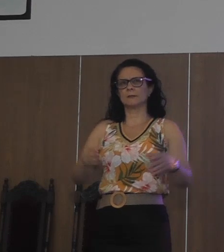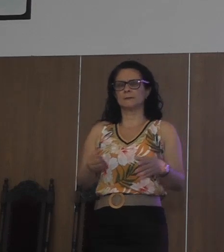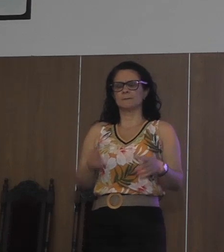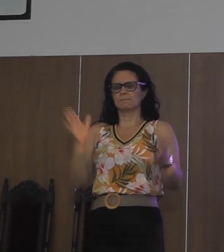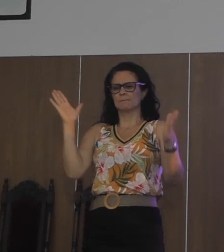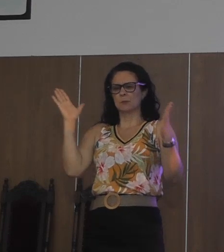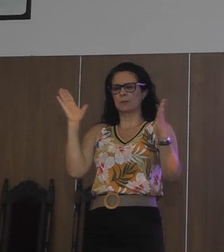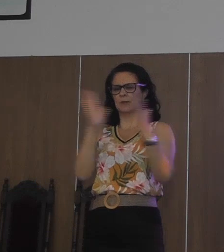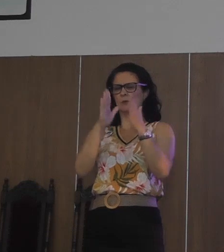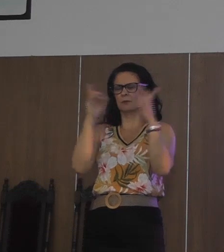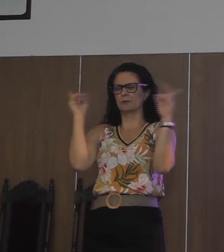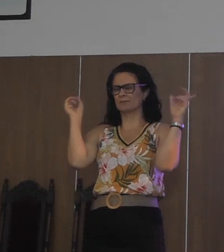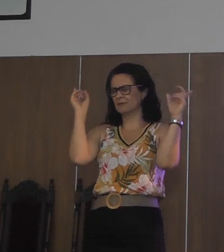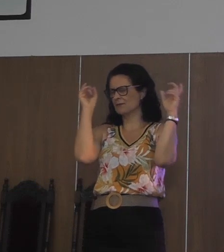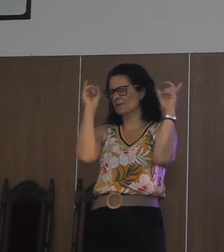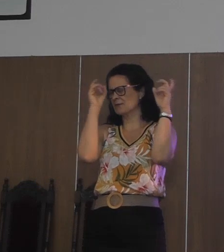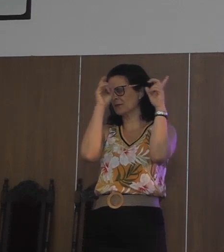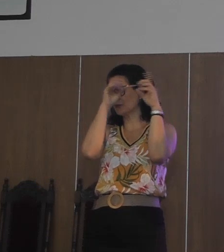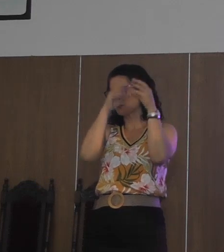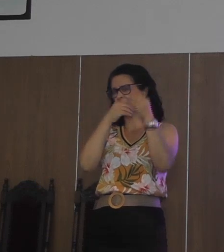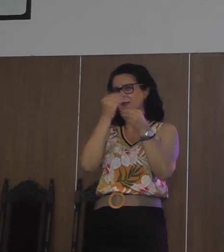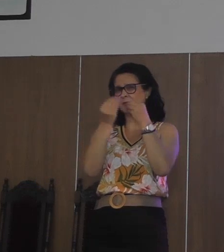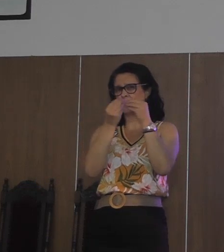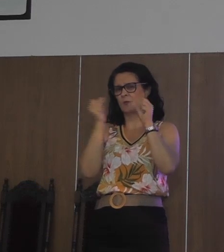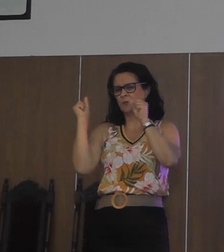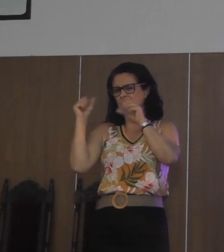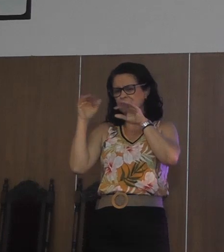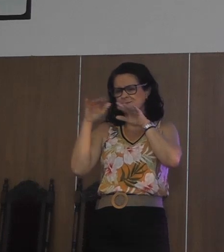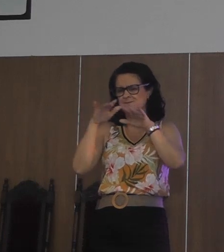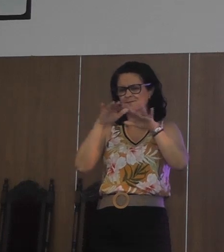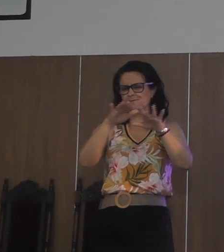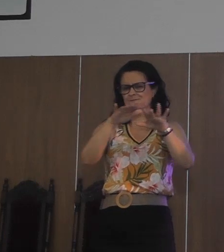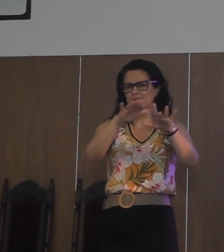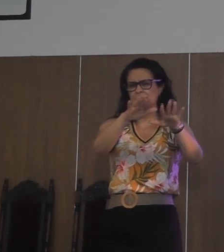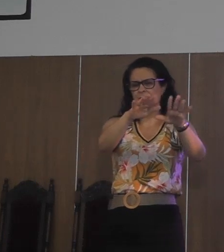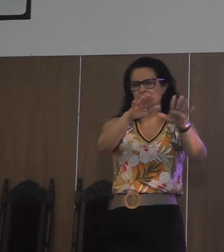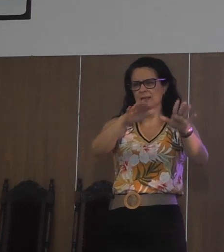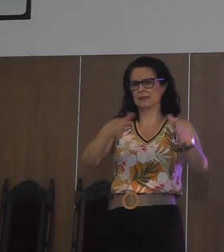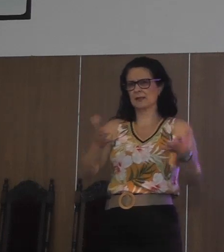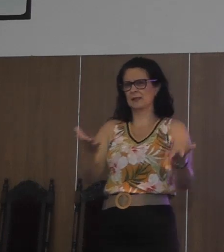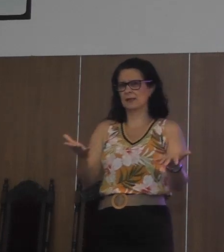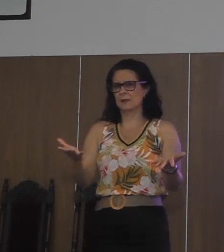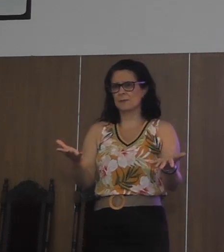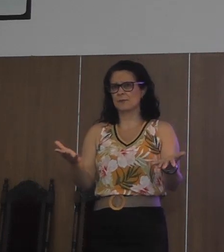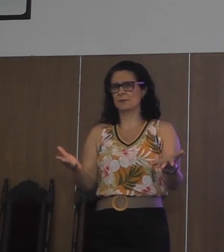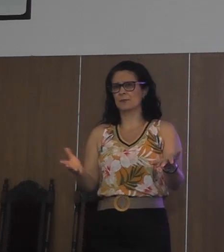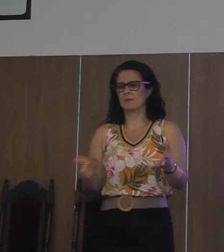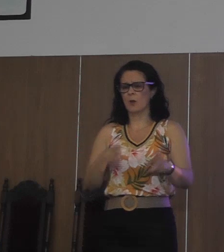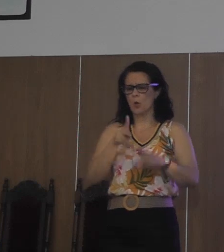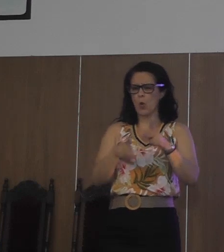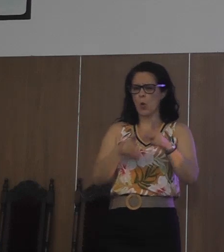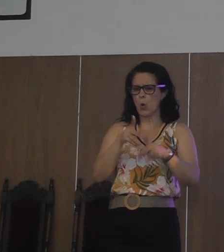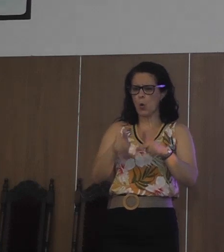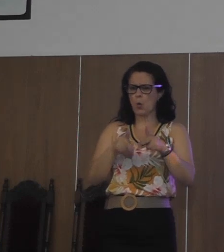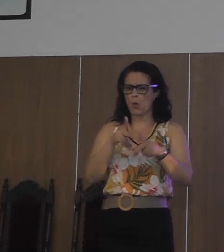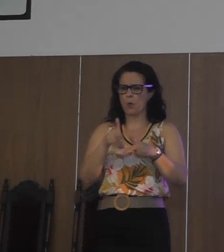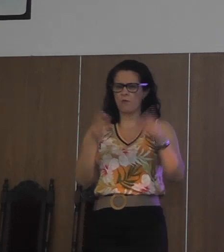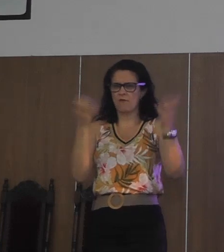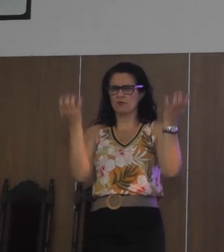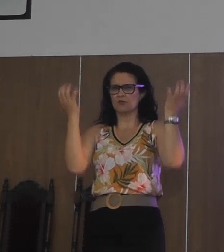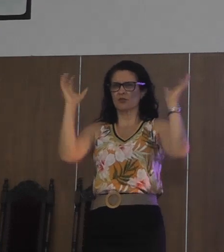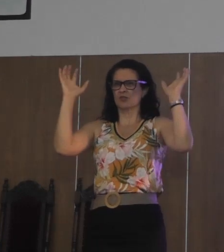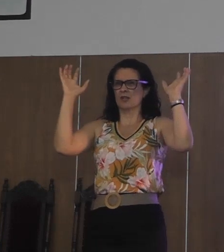de Canaã, Jericó, principalmente, falava: ei, povo de Jericó, não é para ficar estremecido, Iã vai